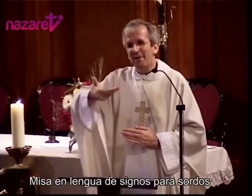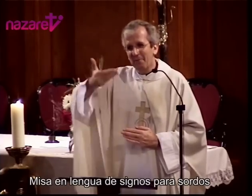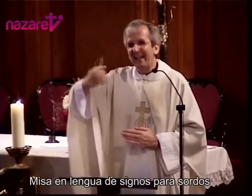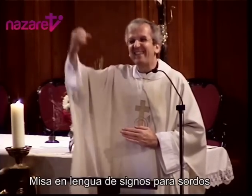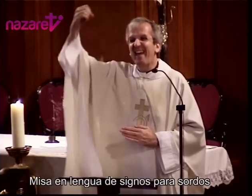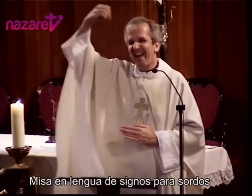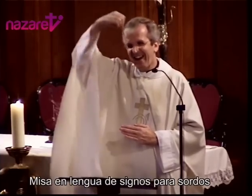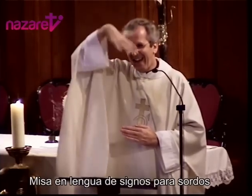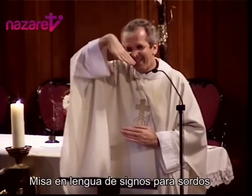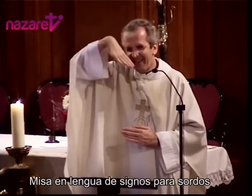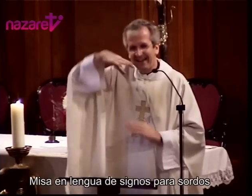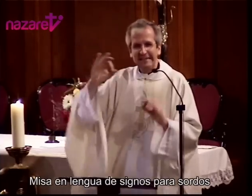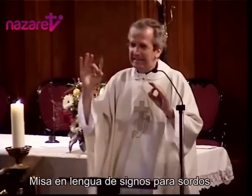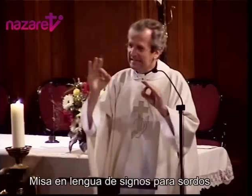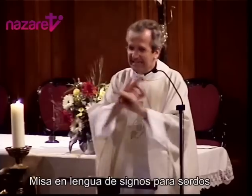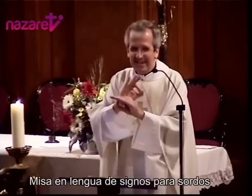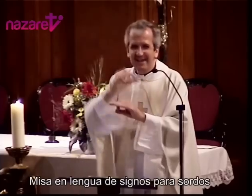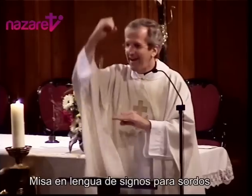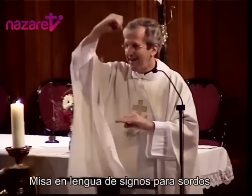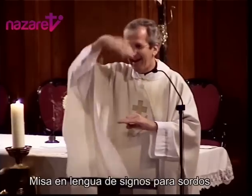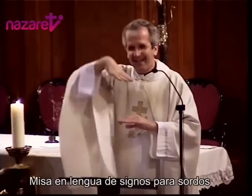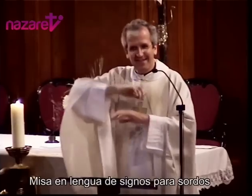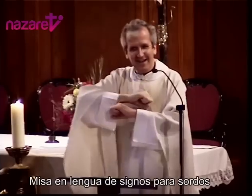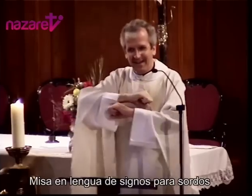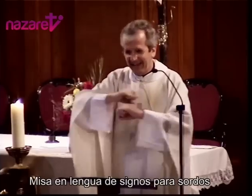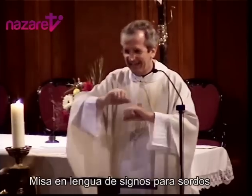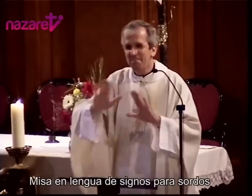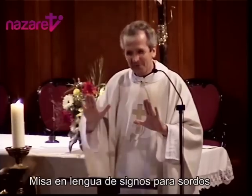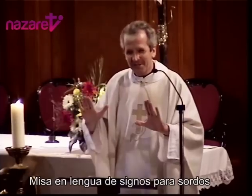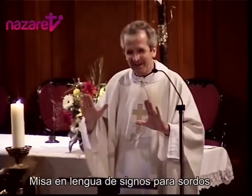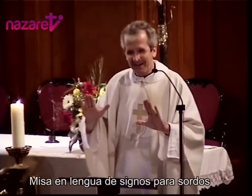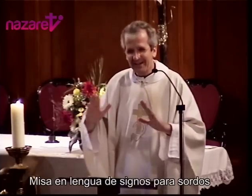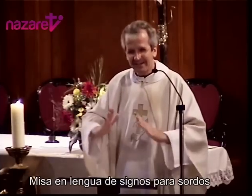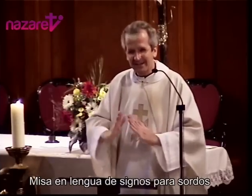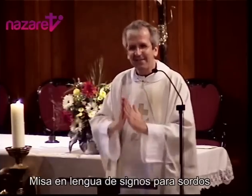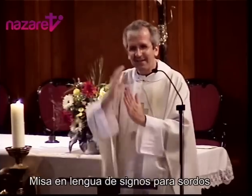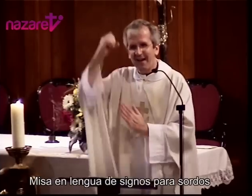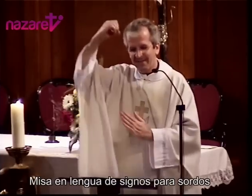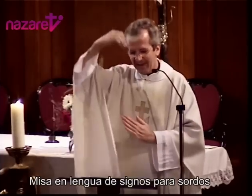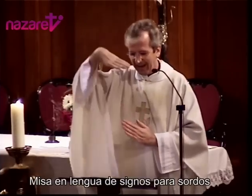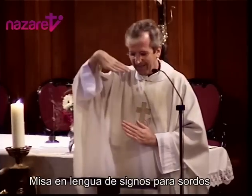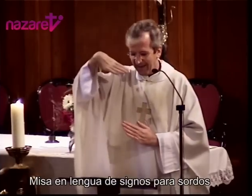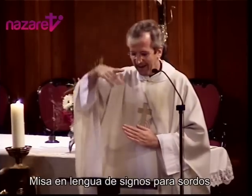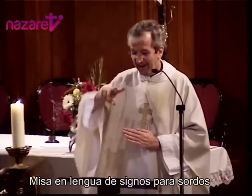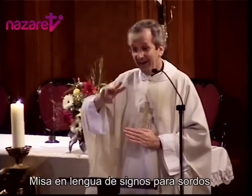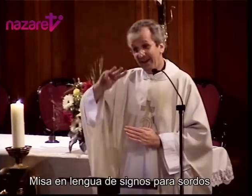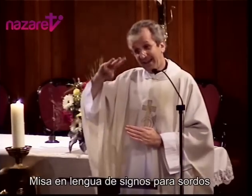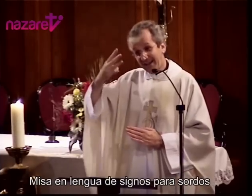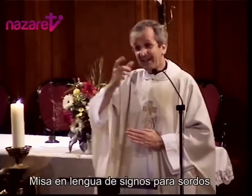importante. Gracia. Sin la gracia es imposible. Santidad y gracia. Y tres